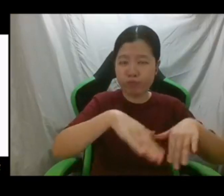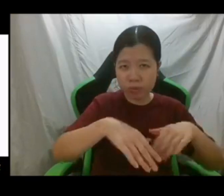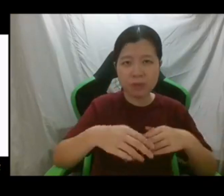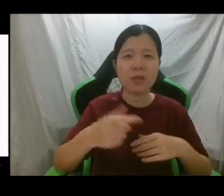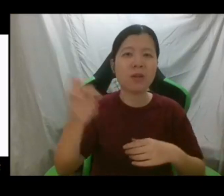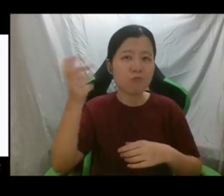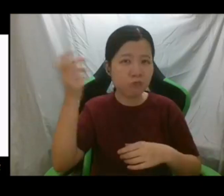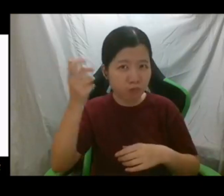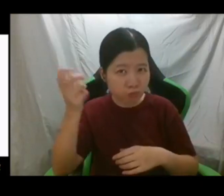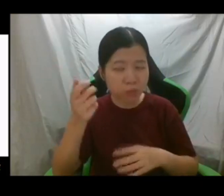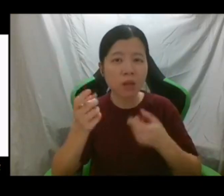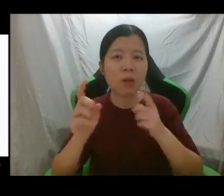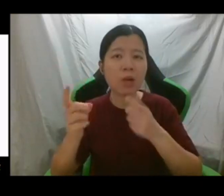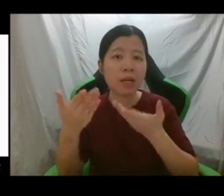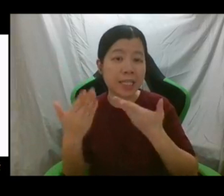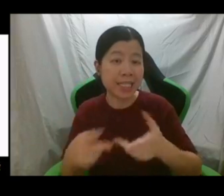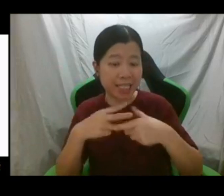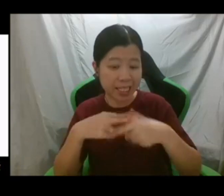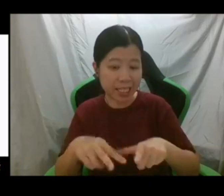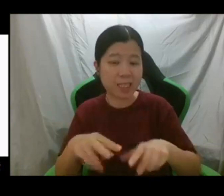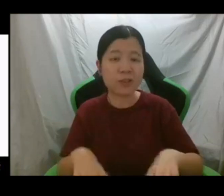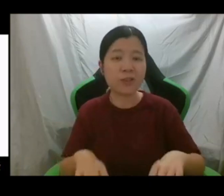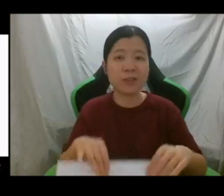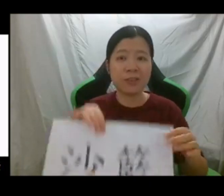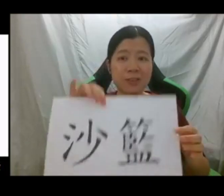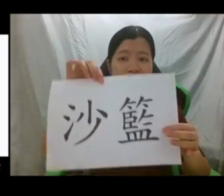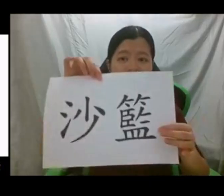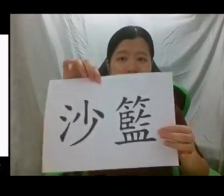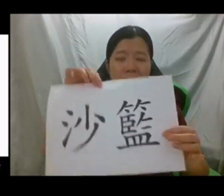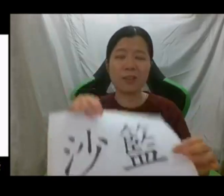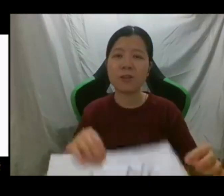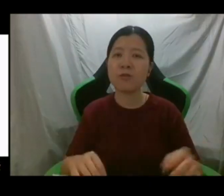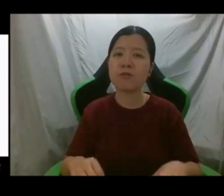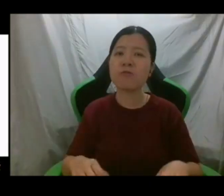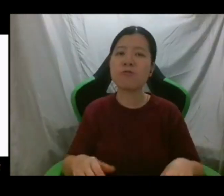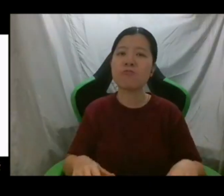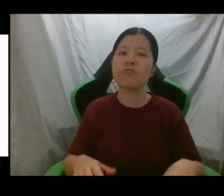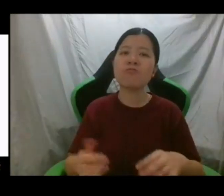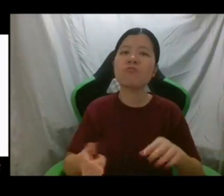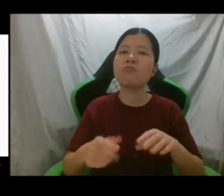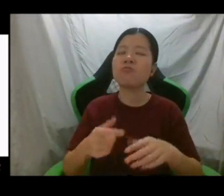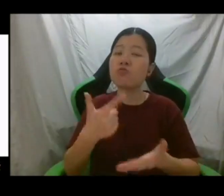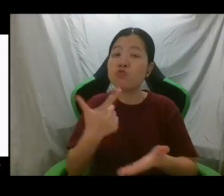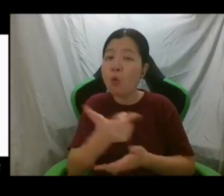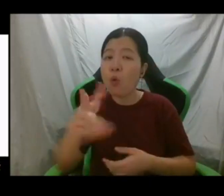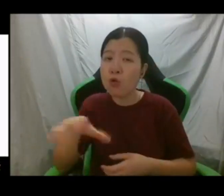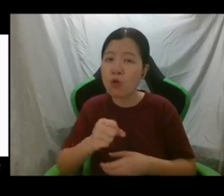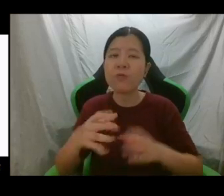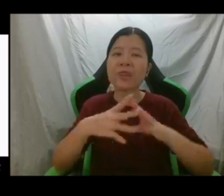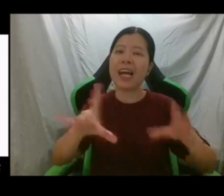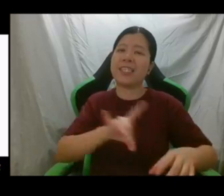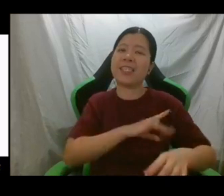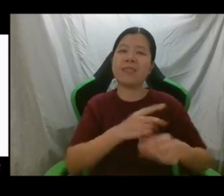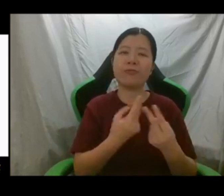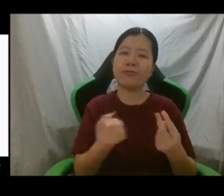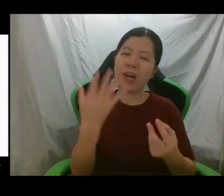shakleh 或者今次嘅沙欖，主要都係用大自然嘅植物，例如